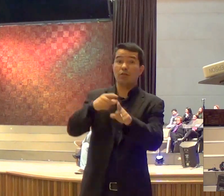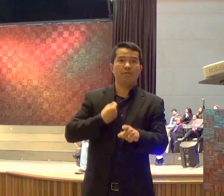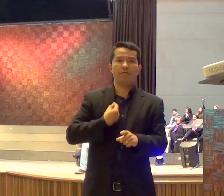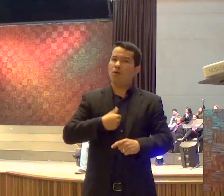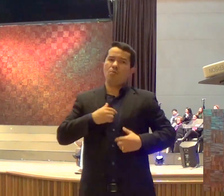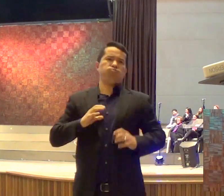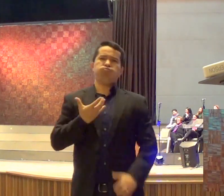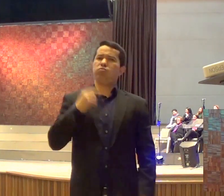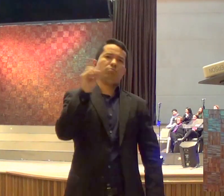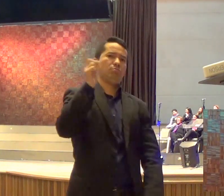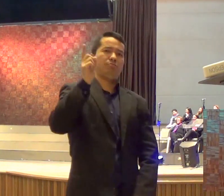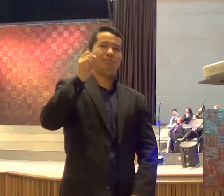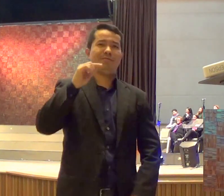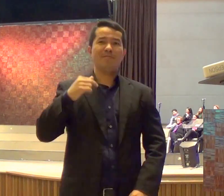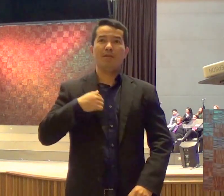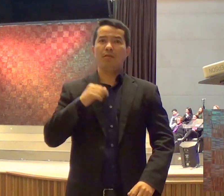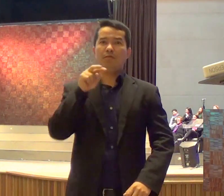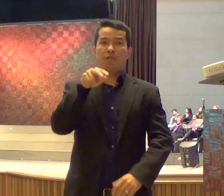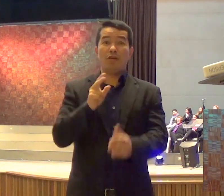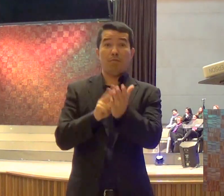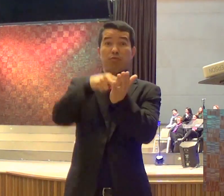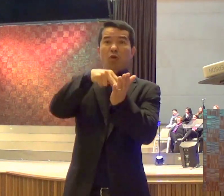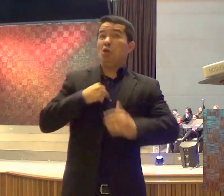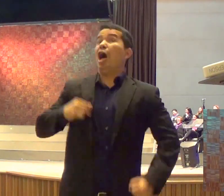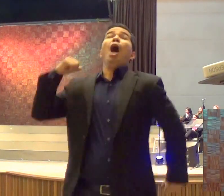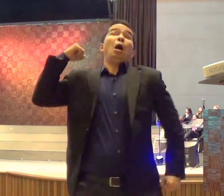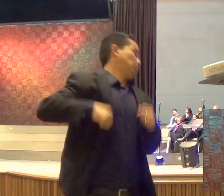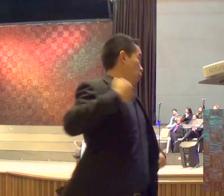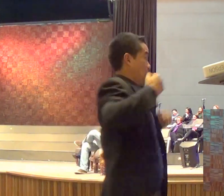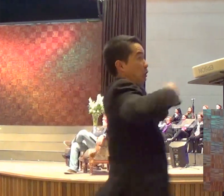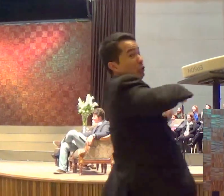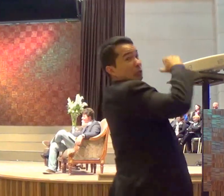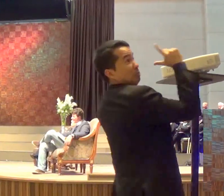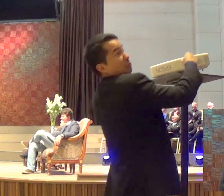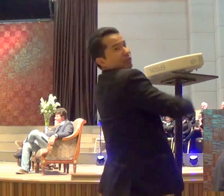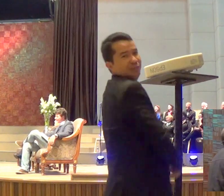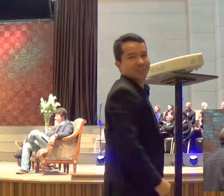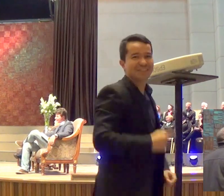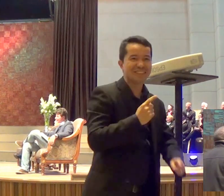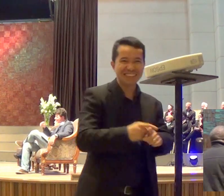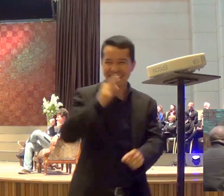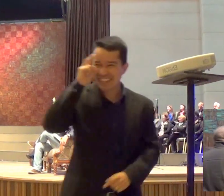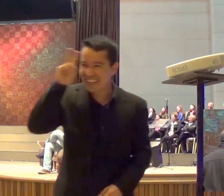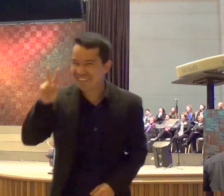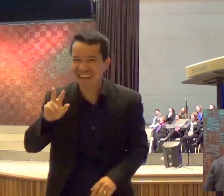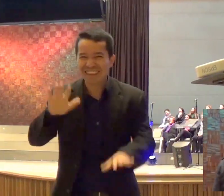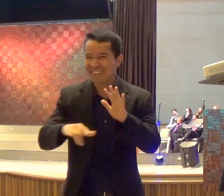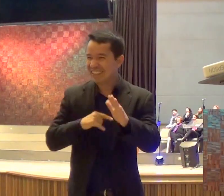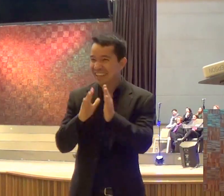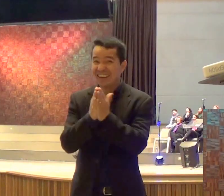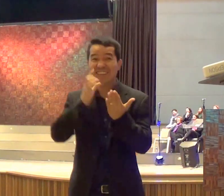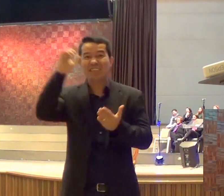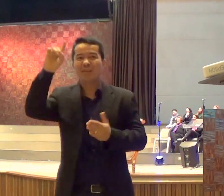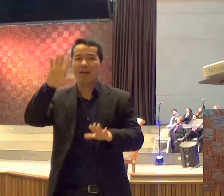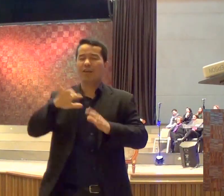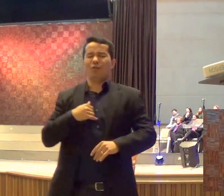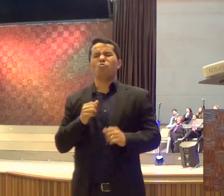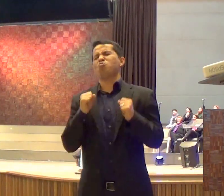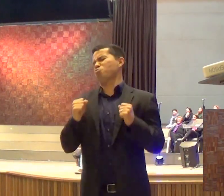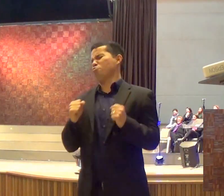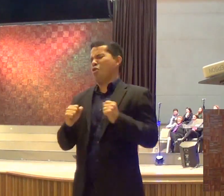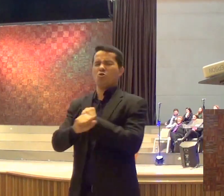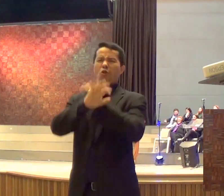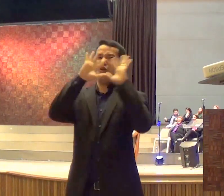quando procurarem o pastor eu vou estar do outro lado da rua tu tem um negócio na Bíblia assim que a gente lê Fala glória a Deus Mas eu